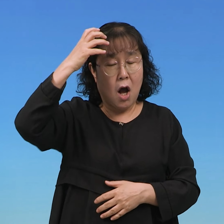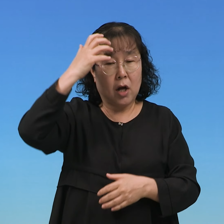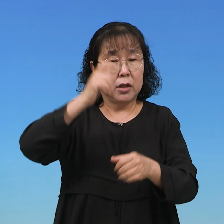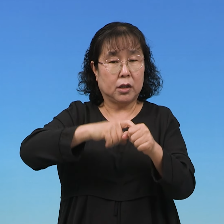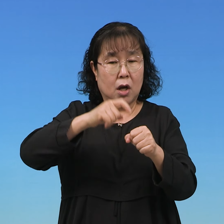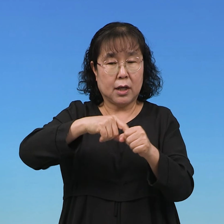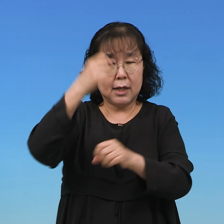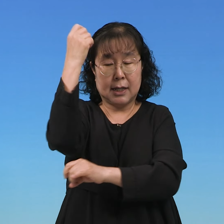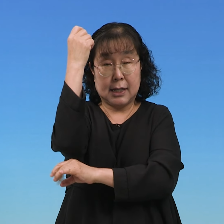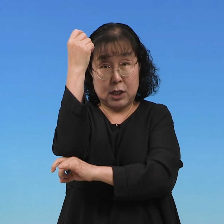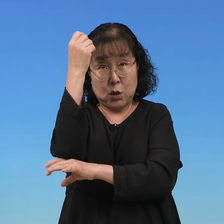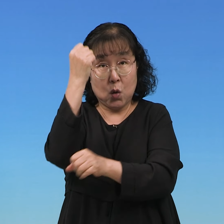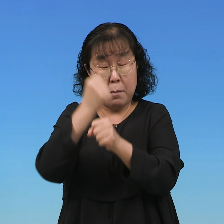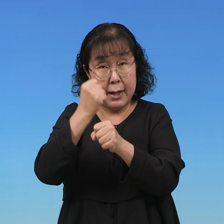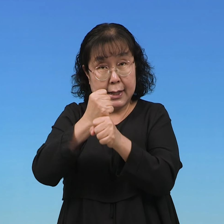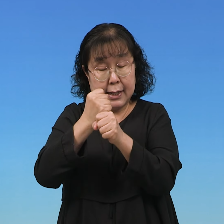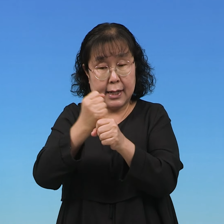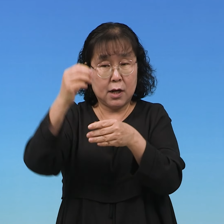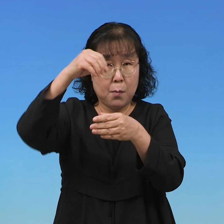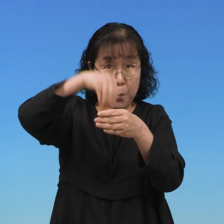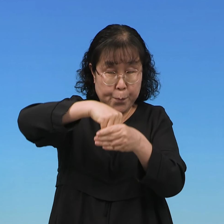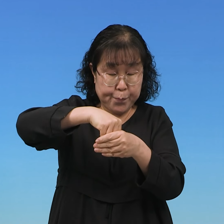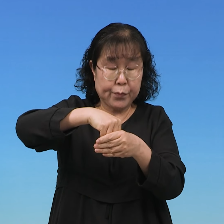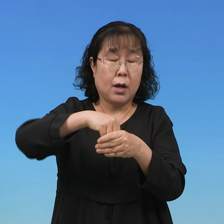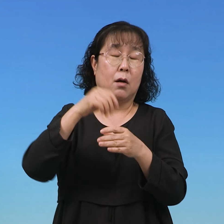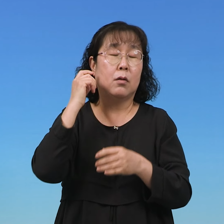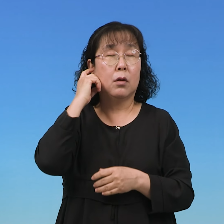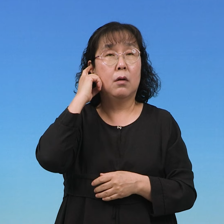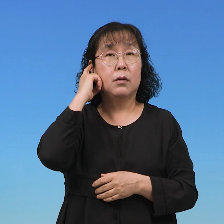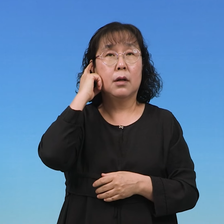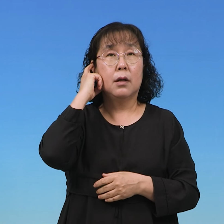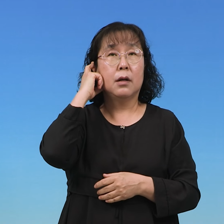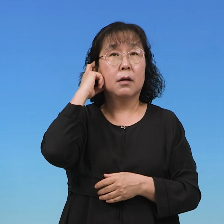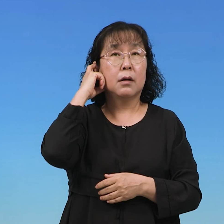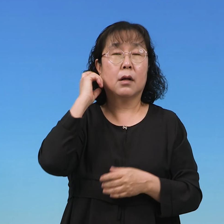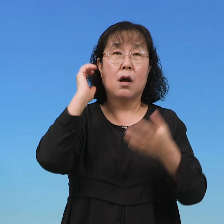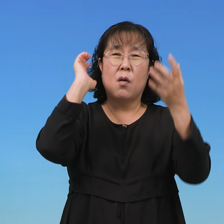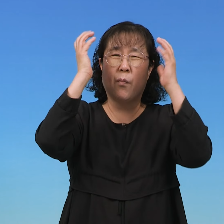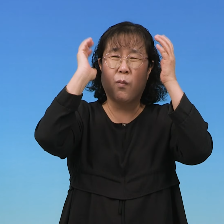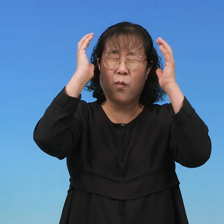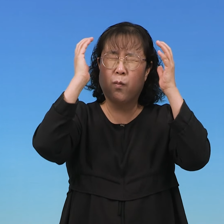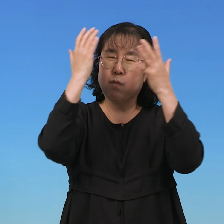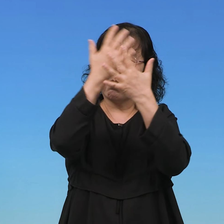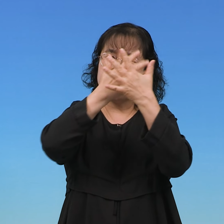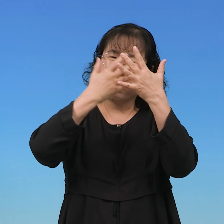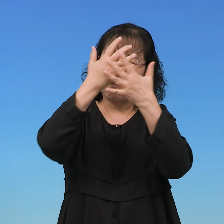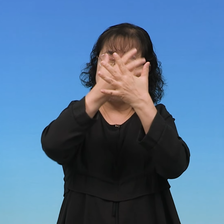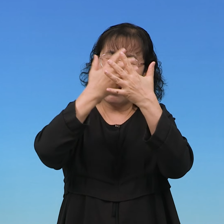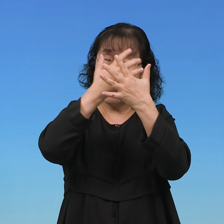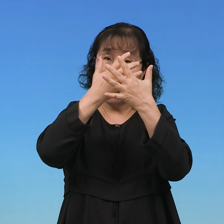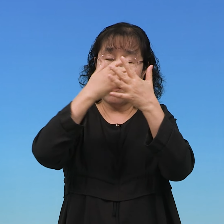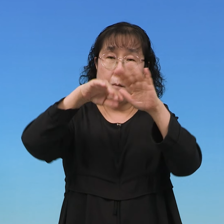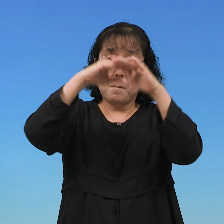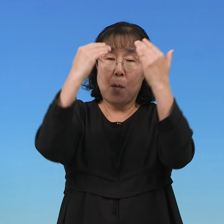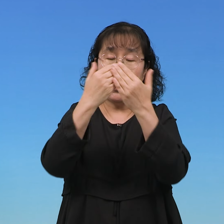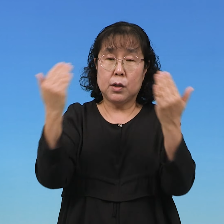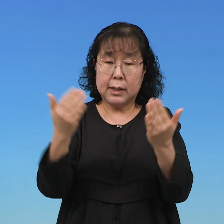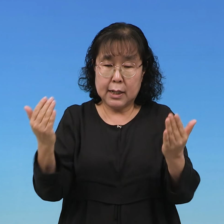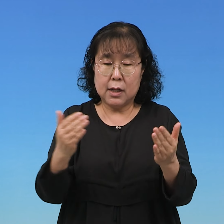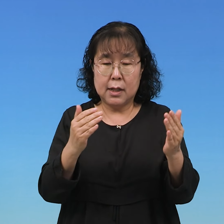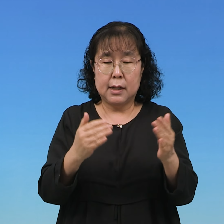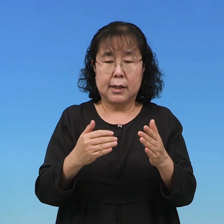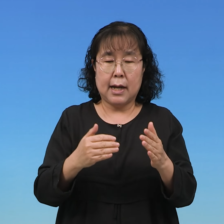기초 다지기를 포함해서 지금까지 많은 약간 혼란스럽고 어수선한 것들을 정비하려고